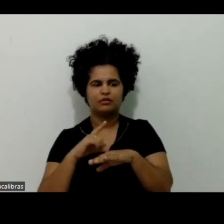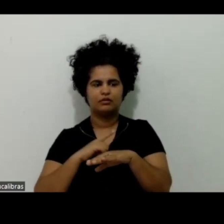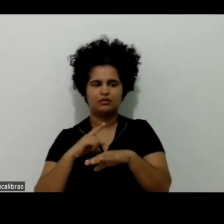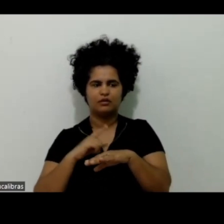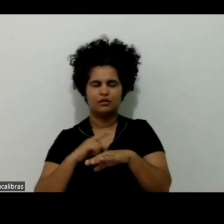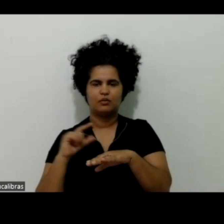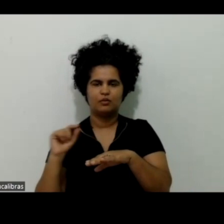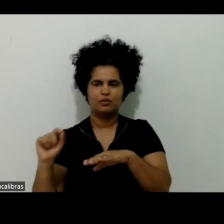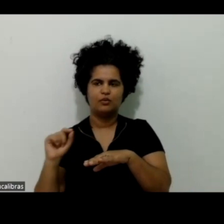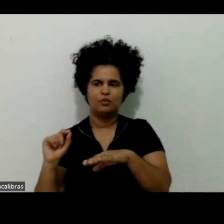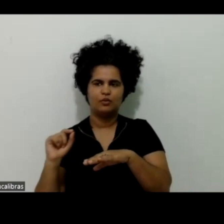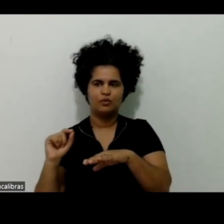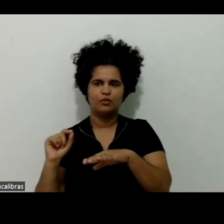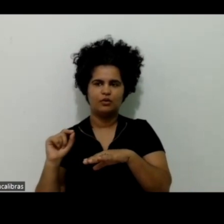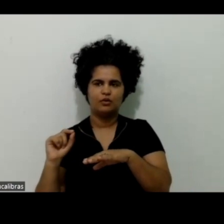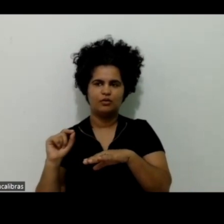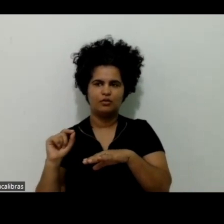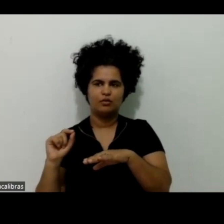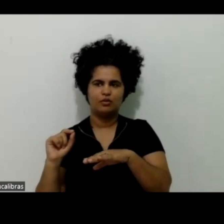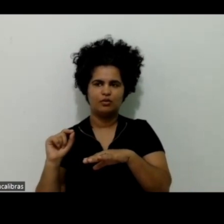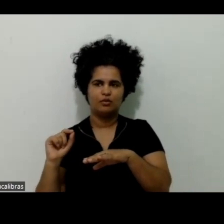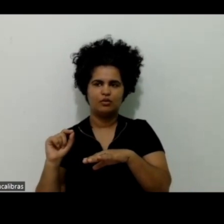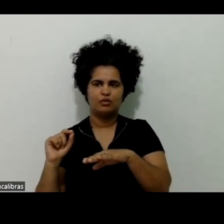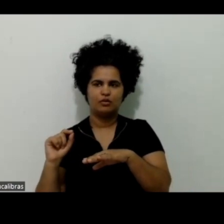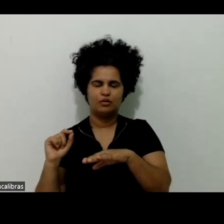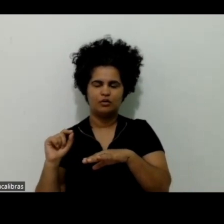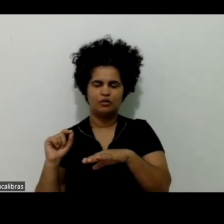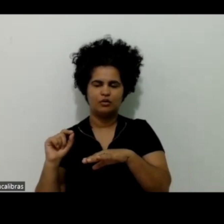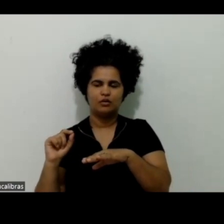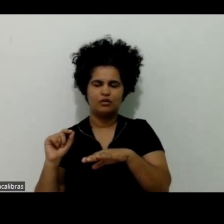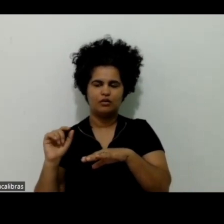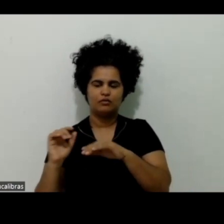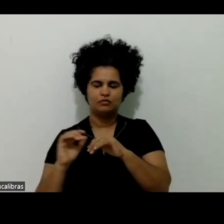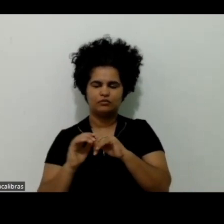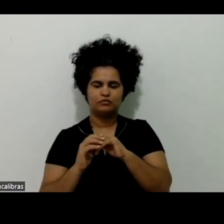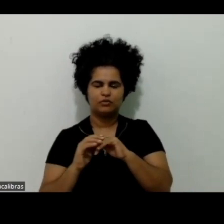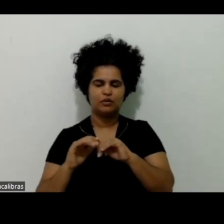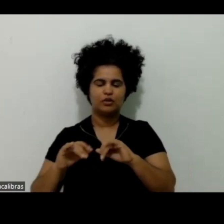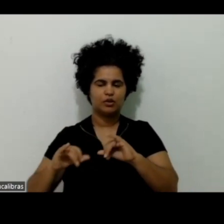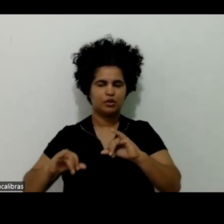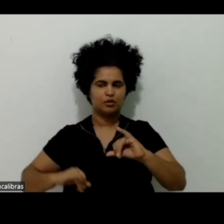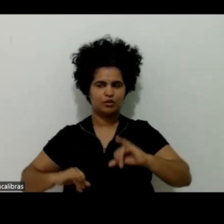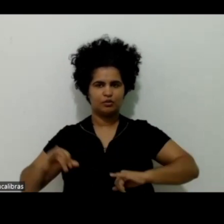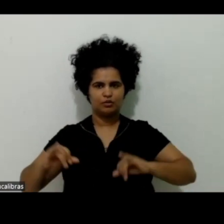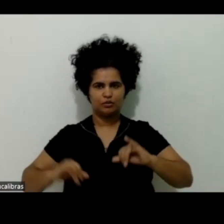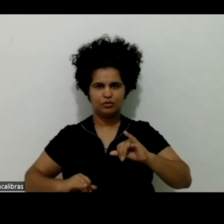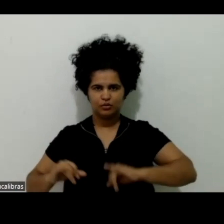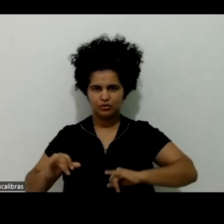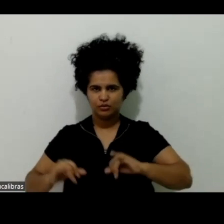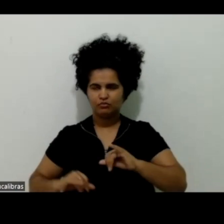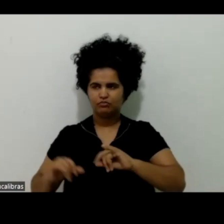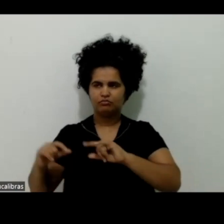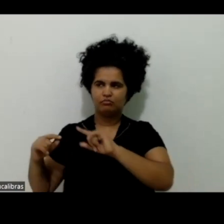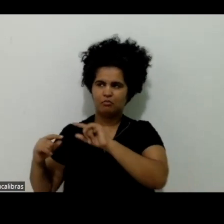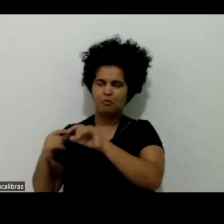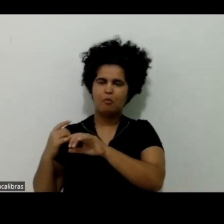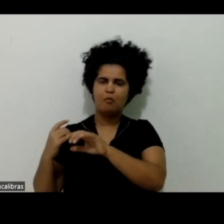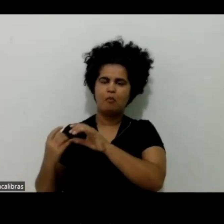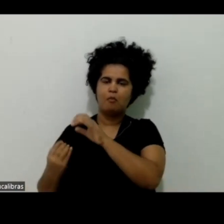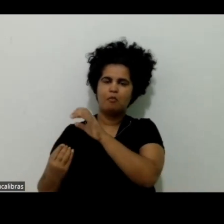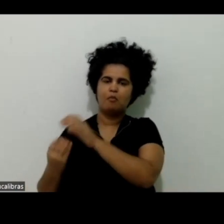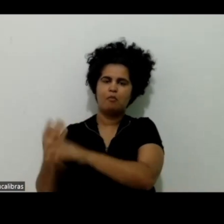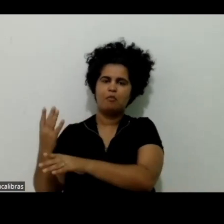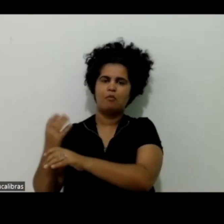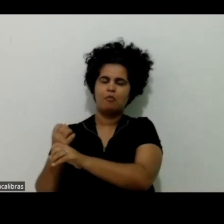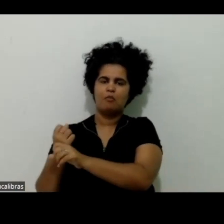duas faces da mesma diáspora e desgraça. Nossa dor fez pacto antigo com todas as estradas do mundo, e pobre